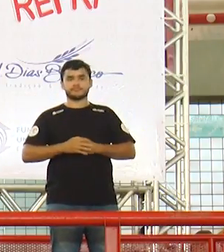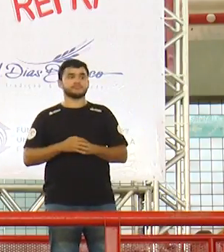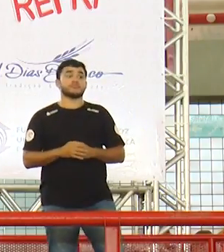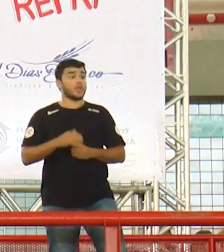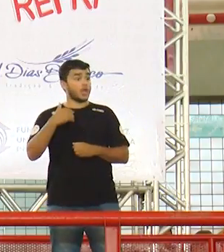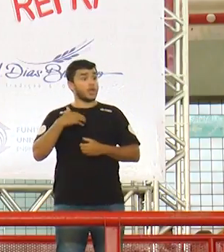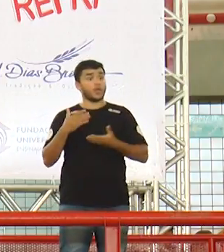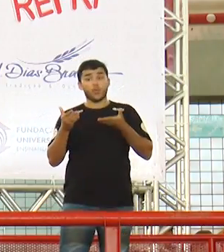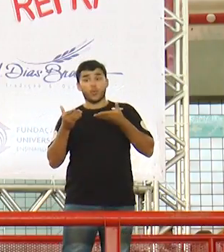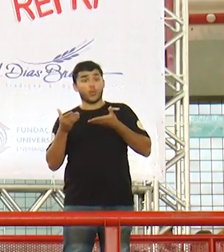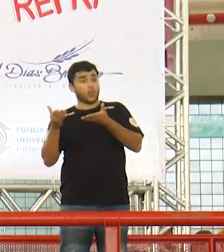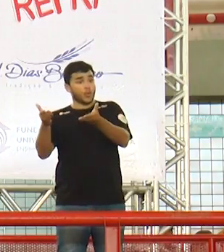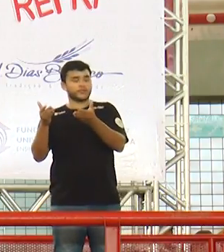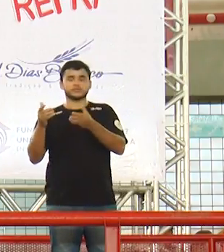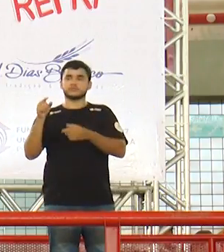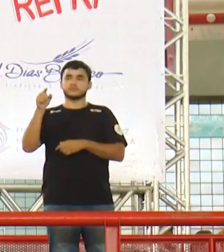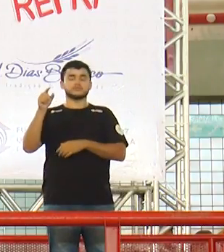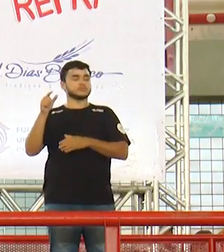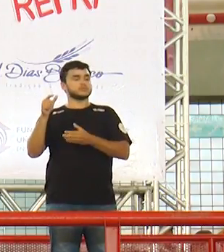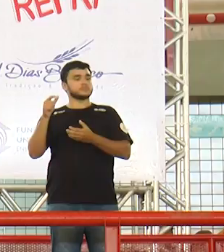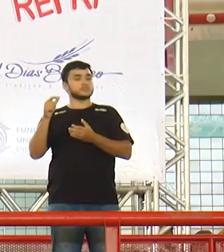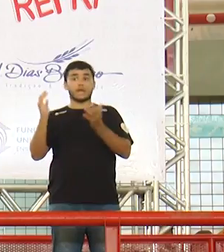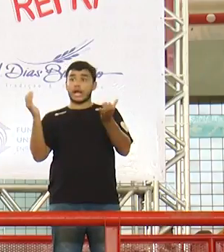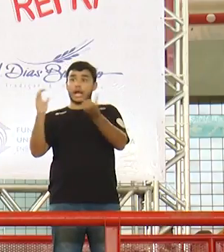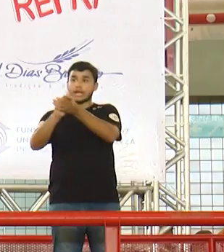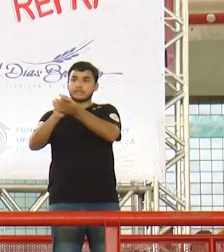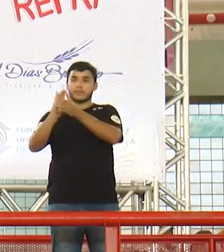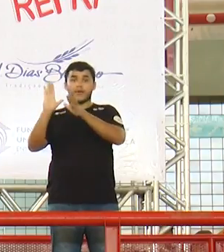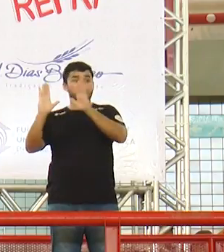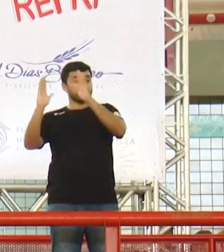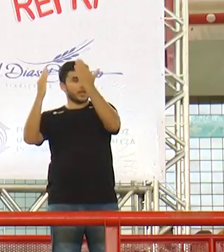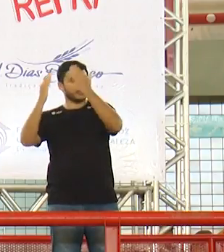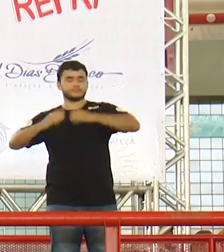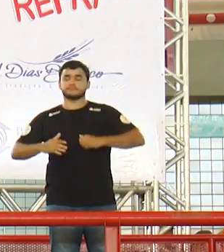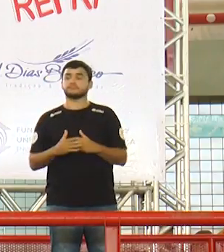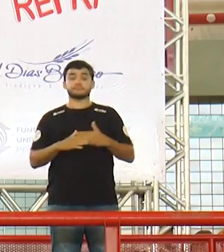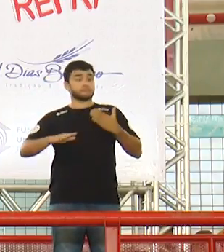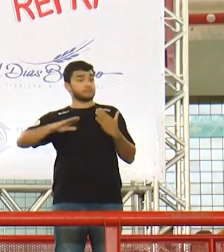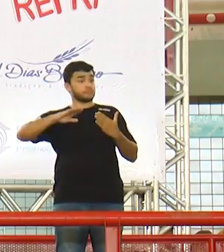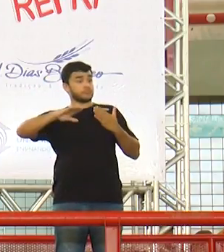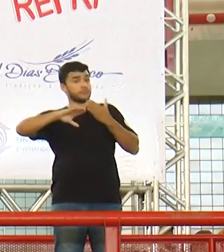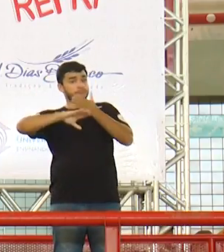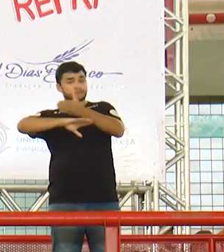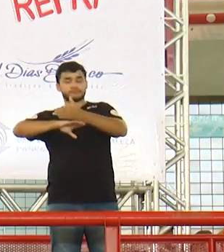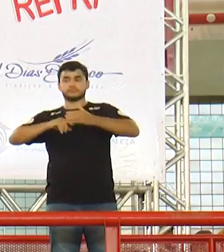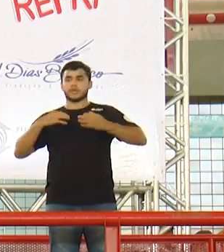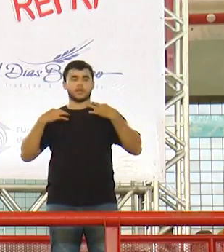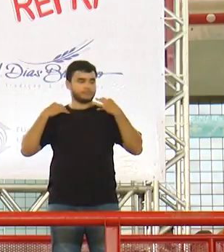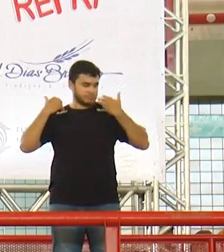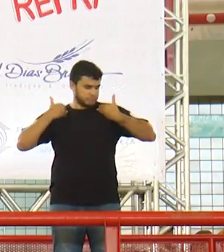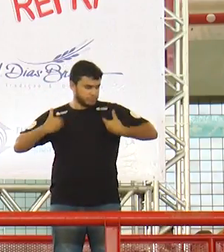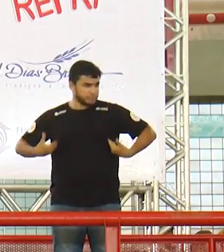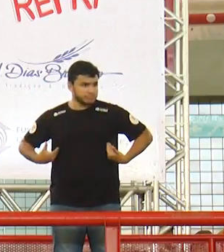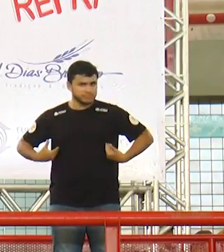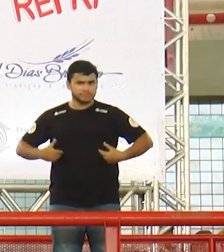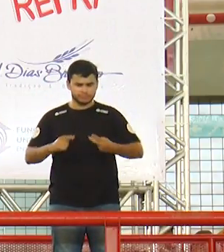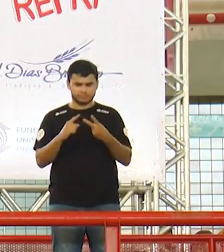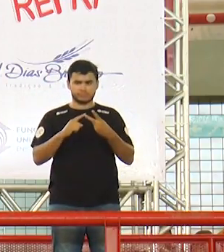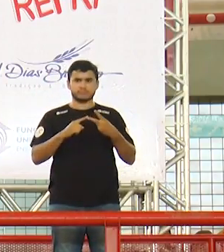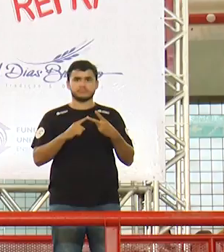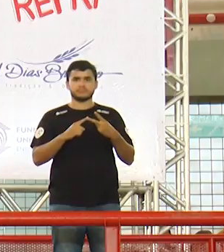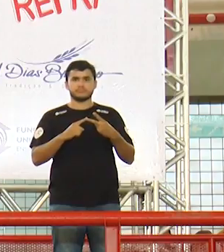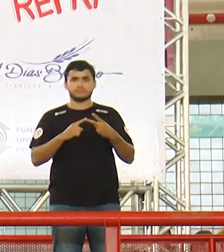para um casamento, mais tarde você vai ao casamento, ótimo. Aí você vai com camiseta regata,